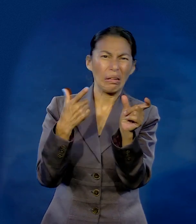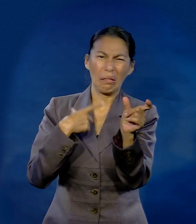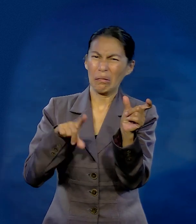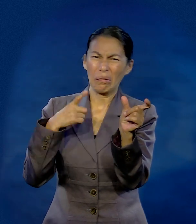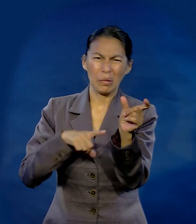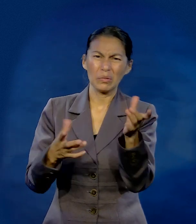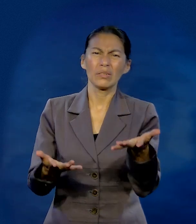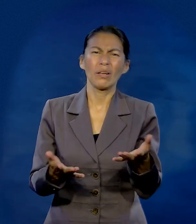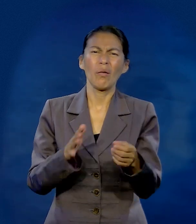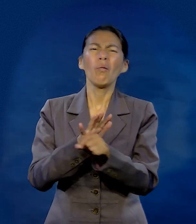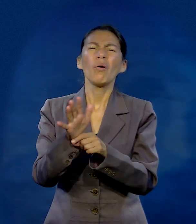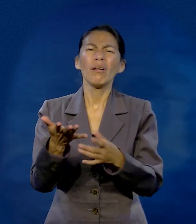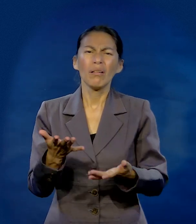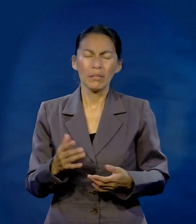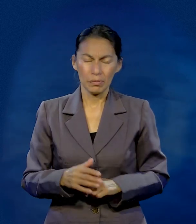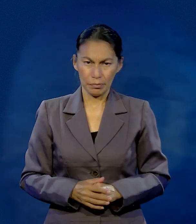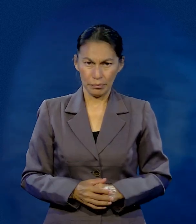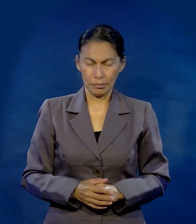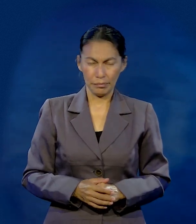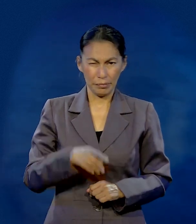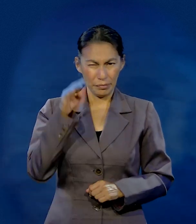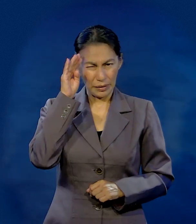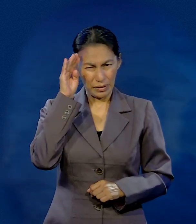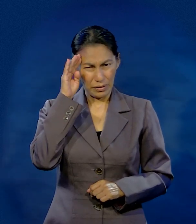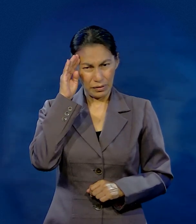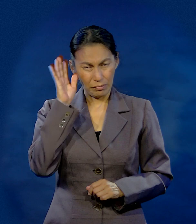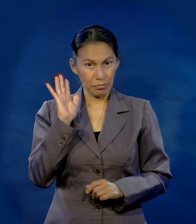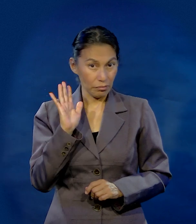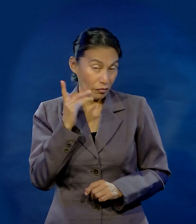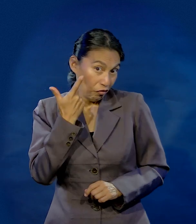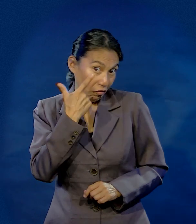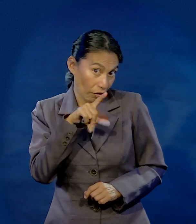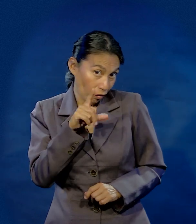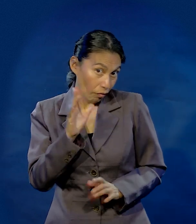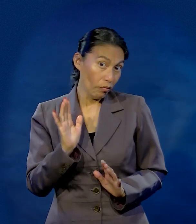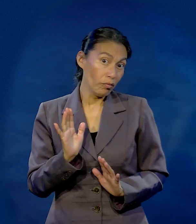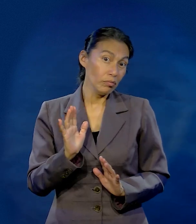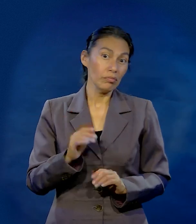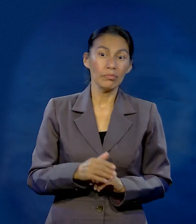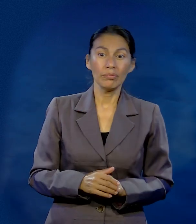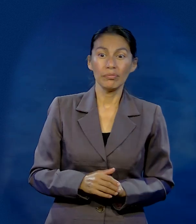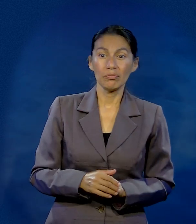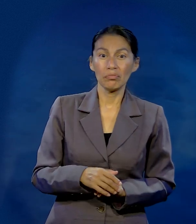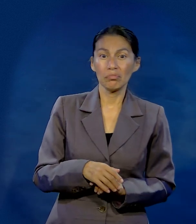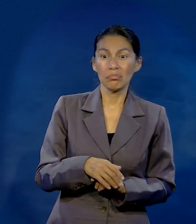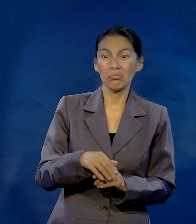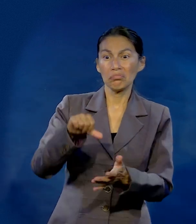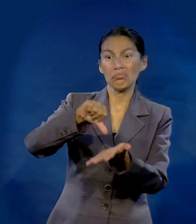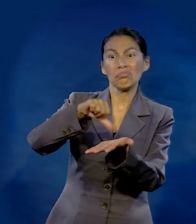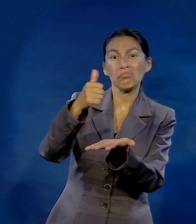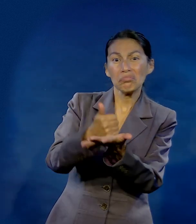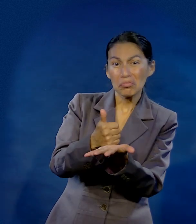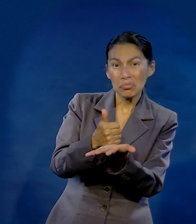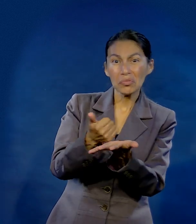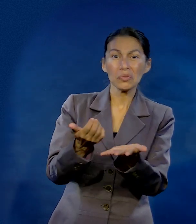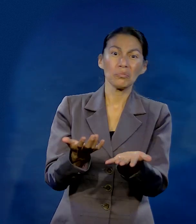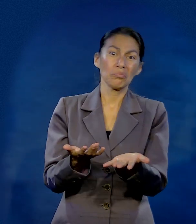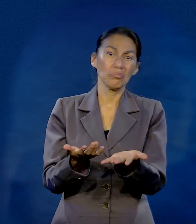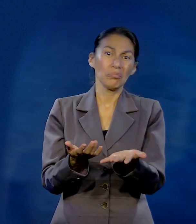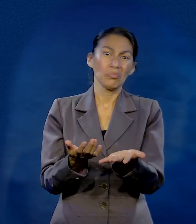Cuál es el adjetivo con el que a ti no te gustaría que jamás te identificara piensa en un momento